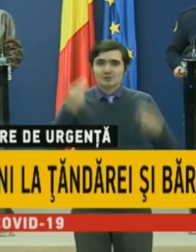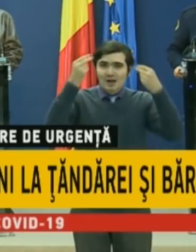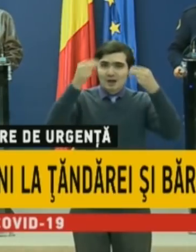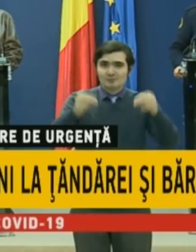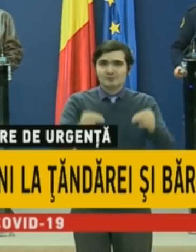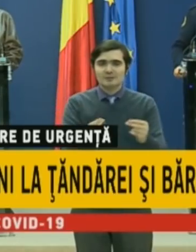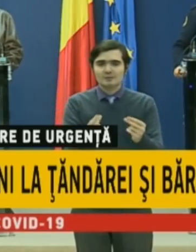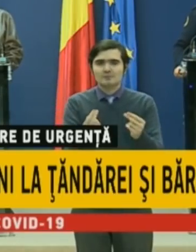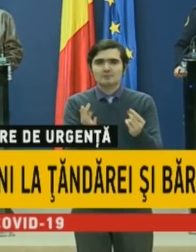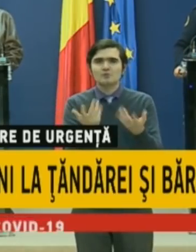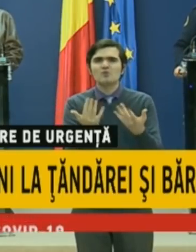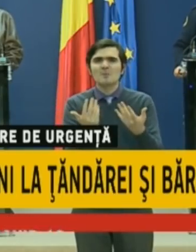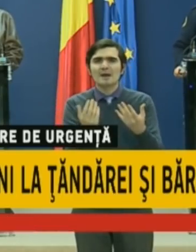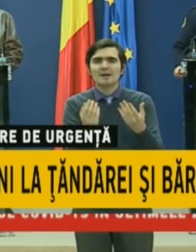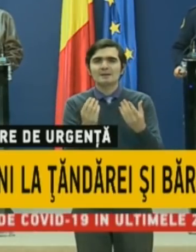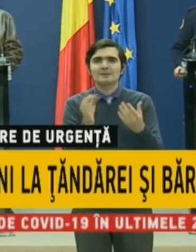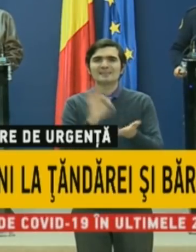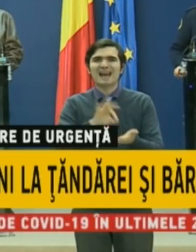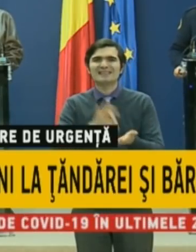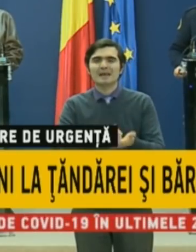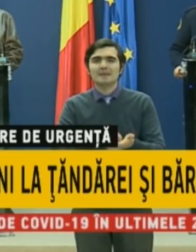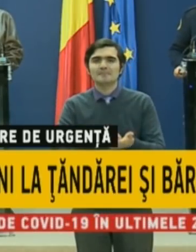anunțate cifrele pentru